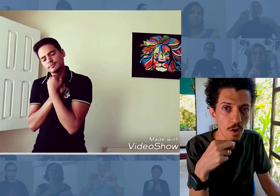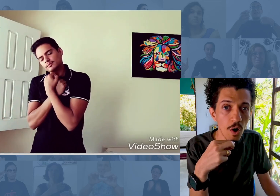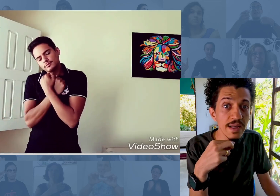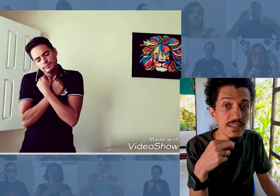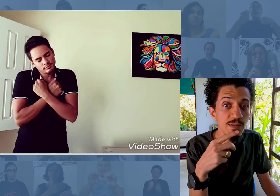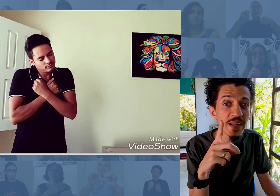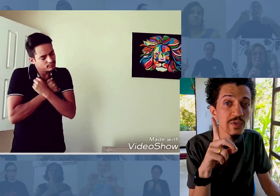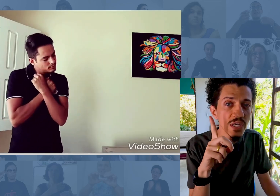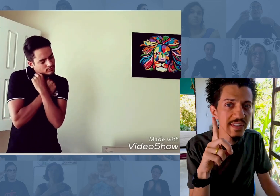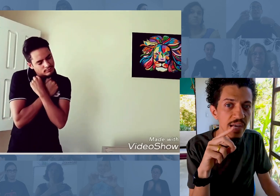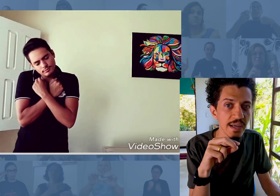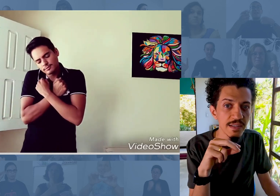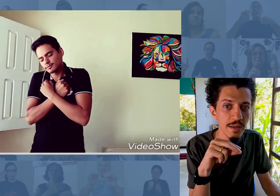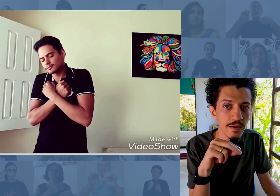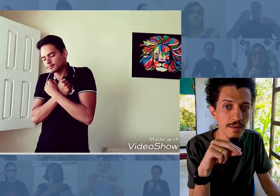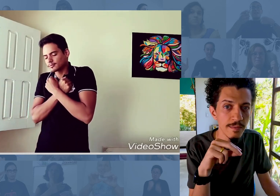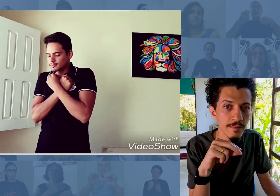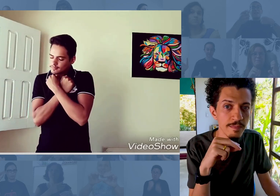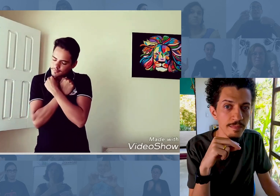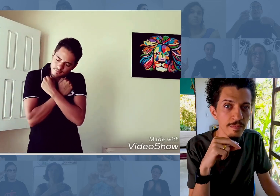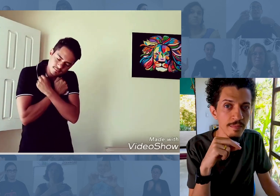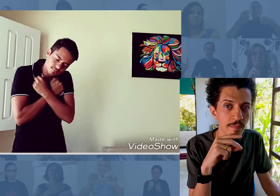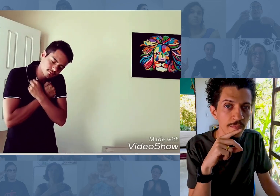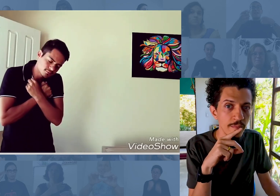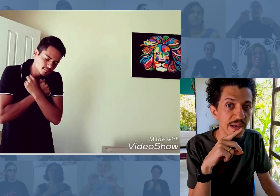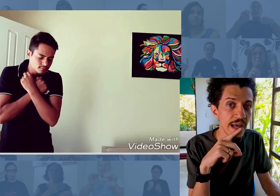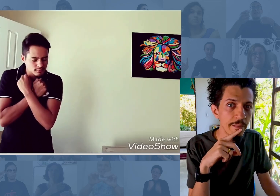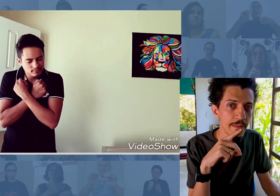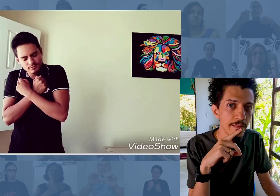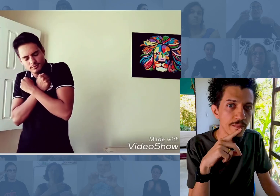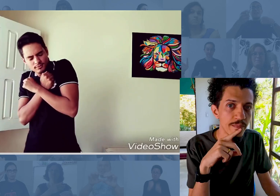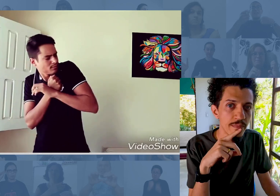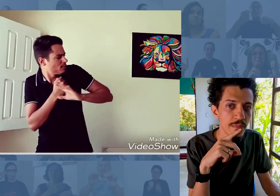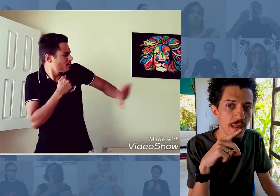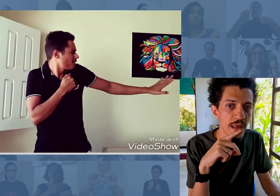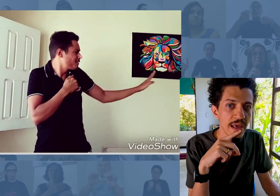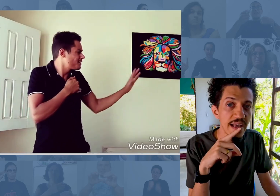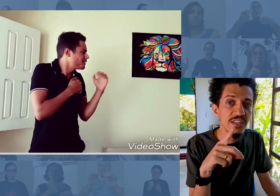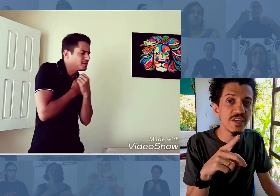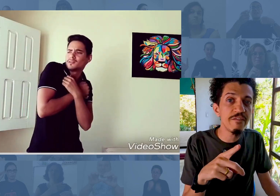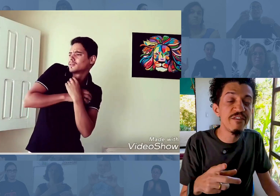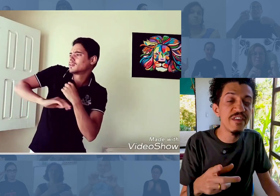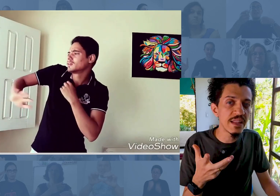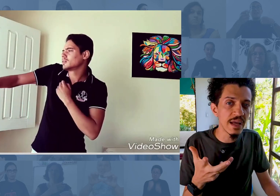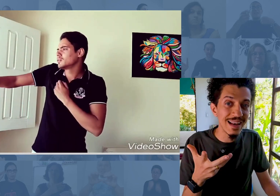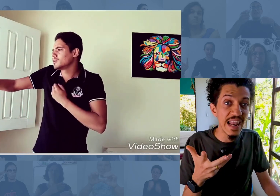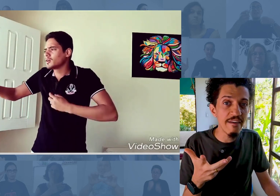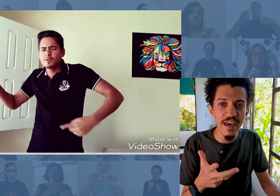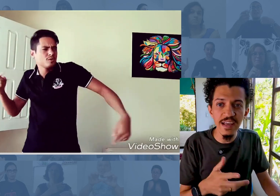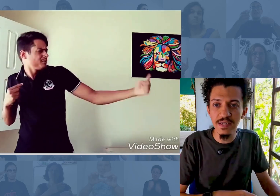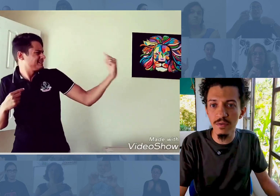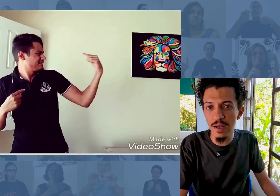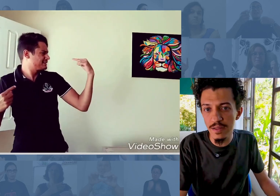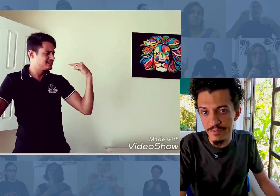Olha as expressões faciais dele. Percebe? Existe vida, leveza no que ele está